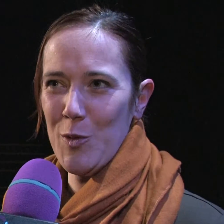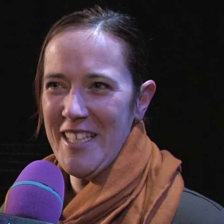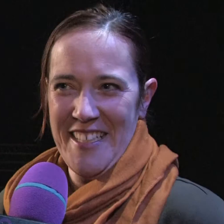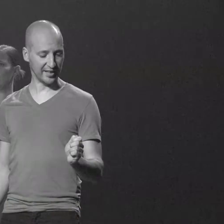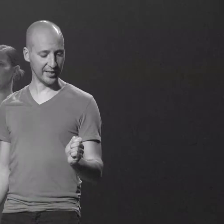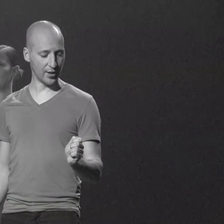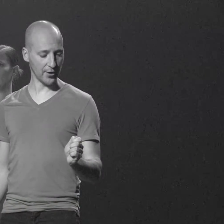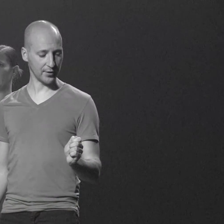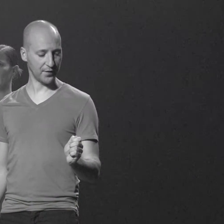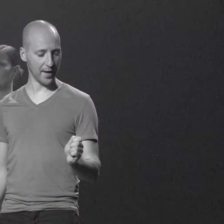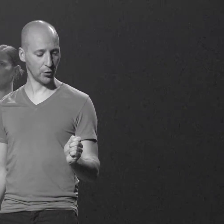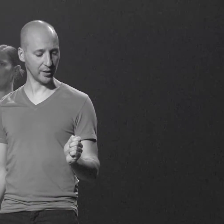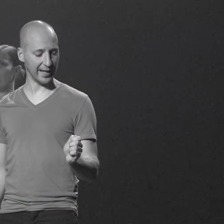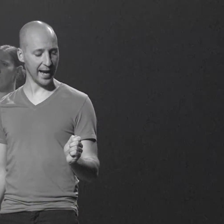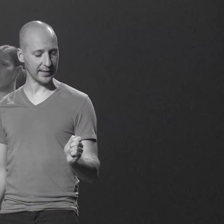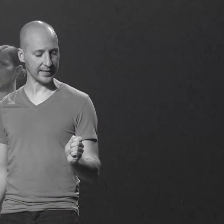wel gewoon.